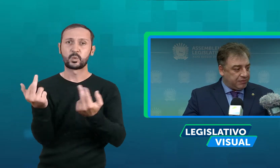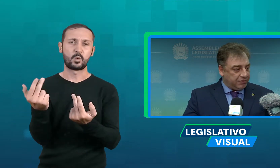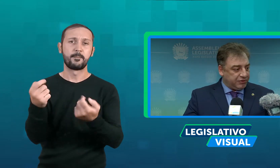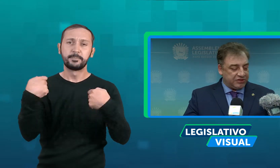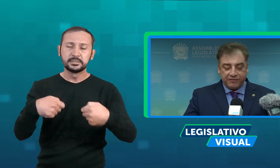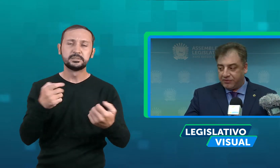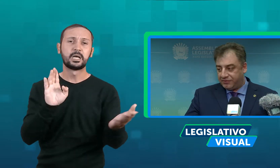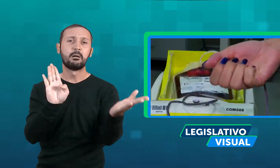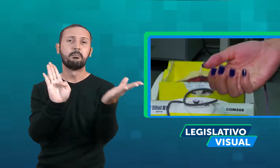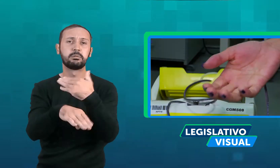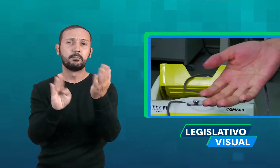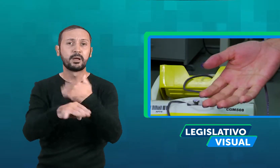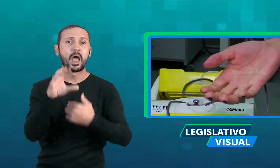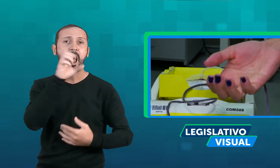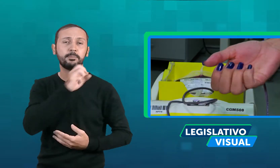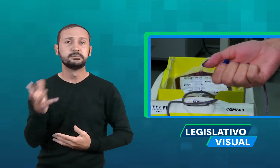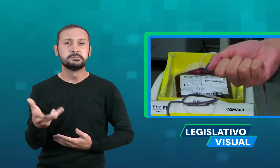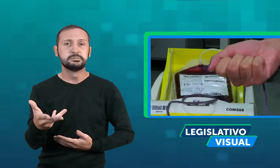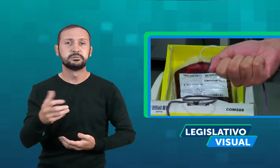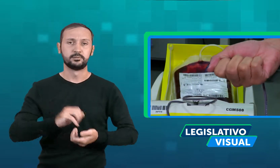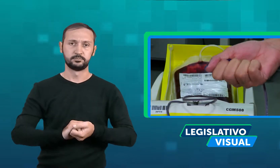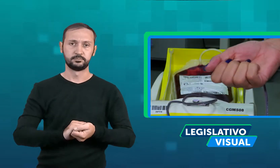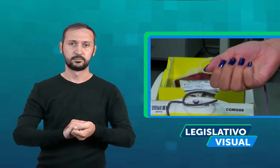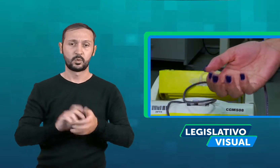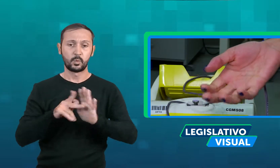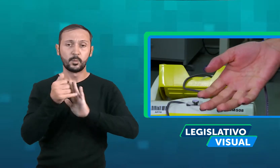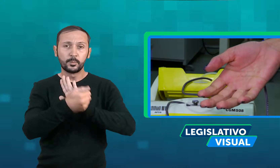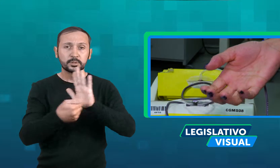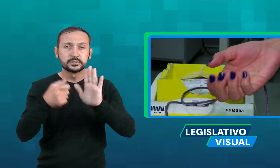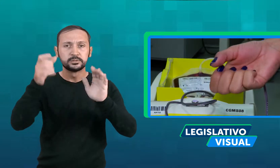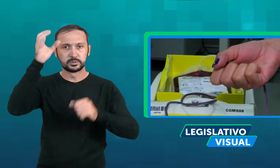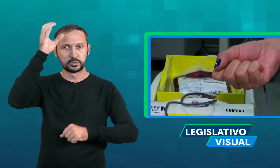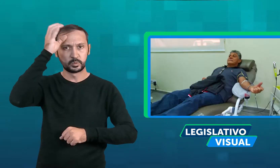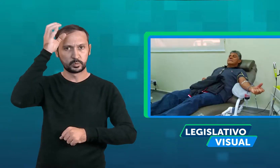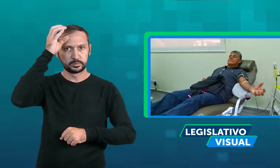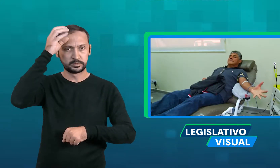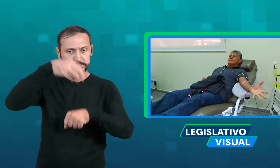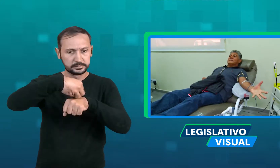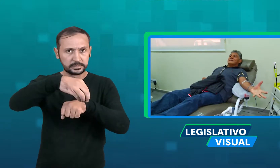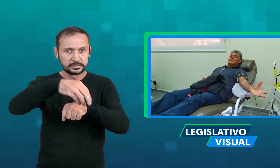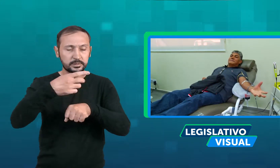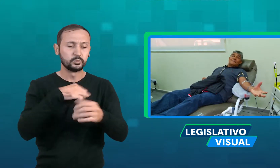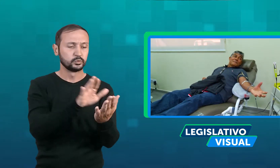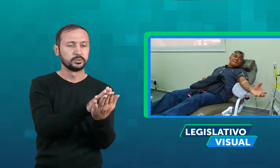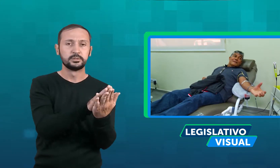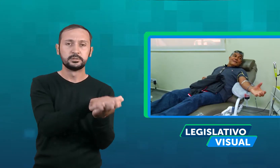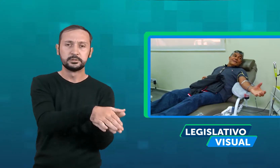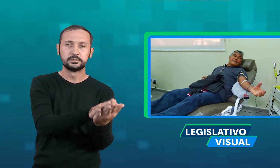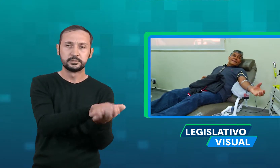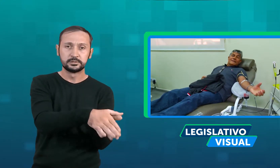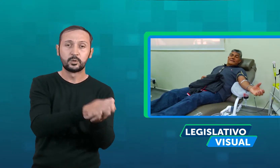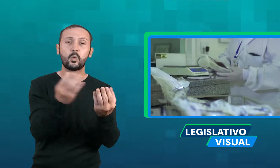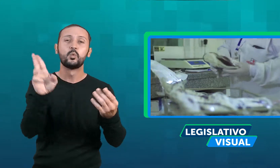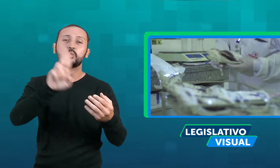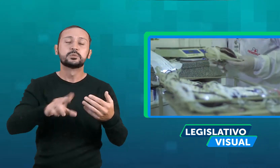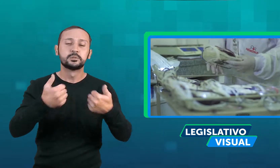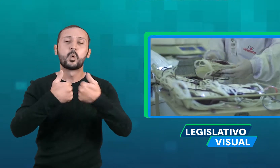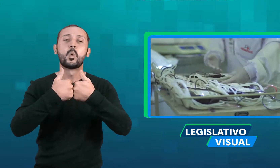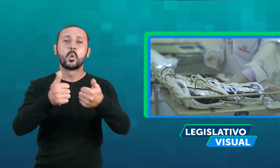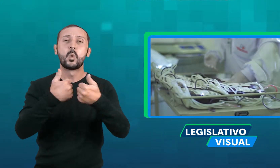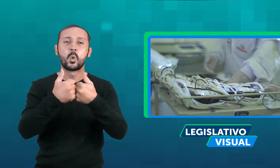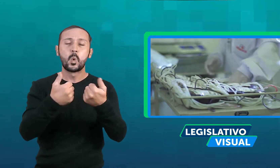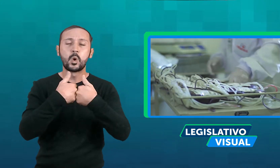mais rápida possível. O Programa Estadual de Conscientização de Doação de Sangue por meio da coleta móvel itinerante tem